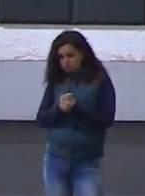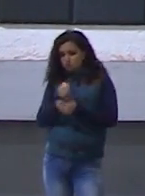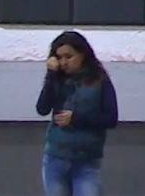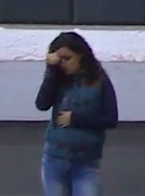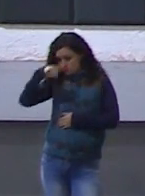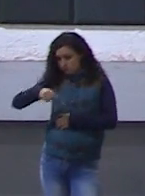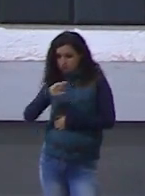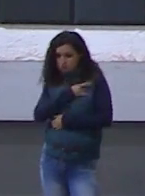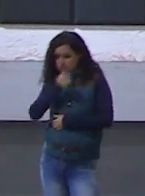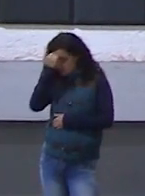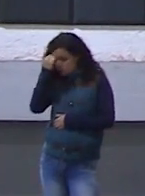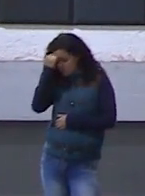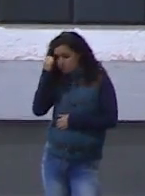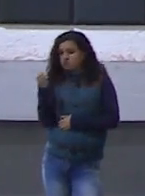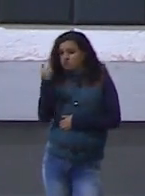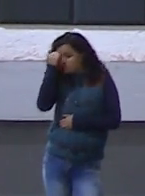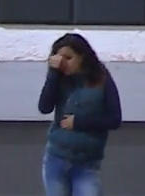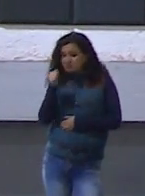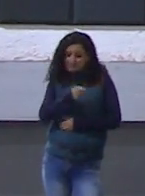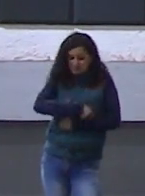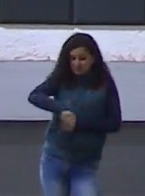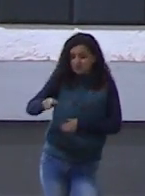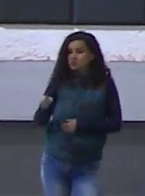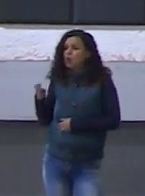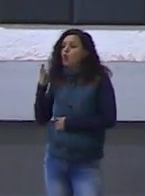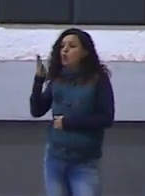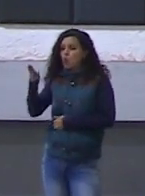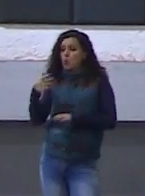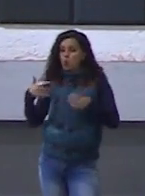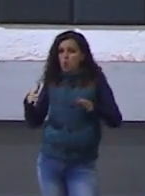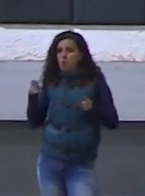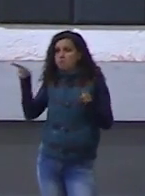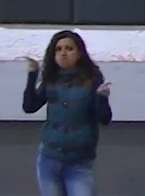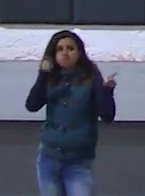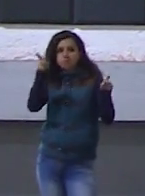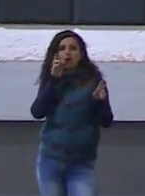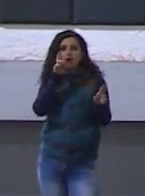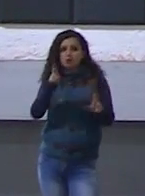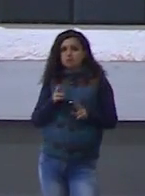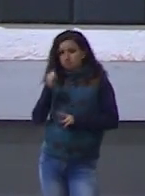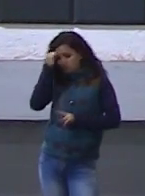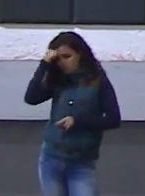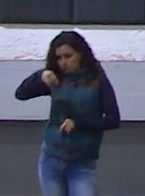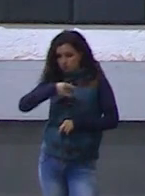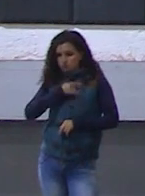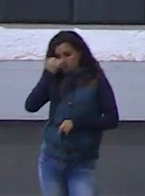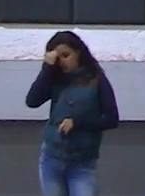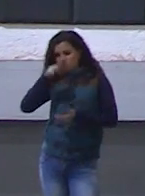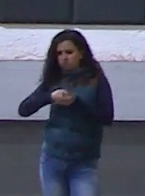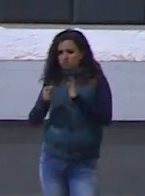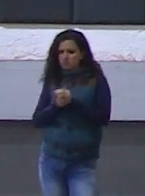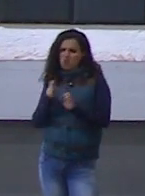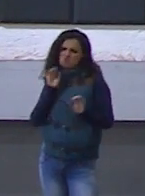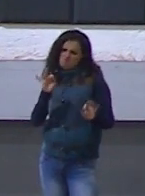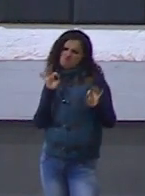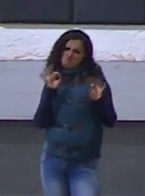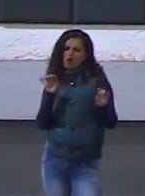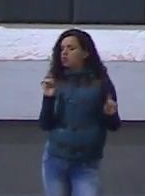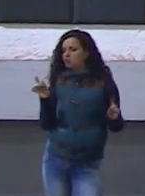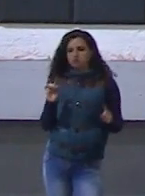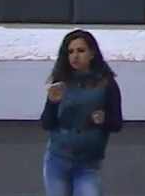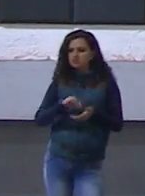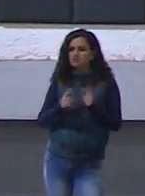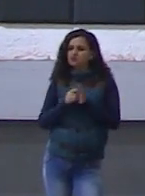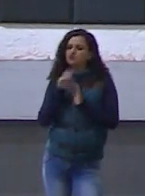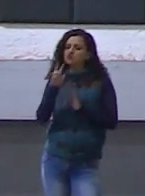se volvieron profesores de tenis en clubes y en muchos escenarios eran reconocidos no porque eran buenos goleadores sino porque